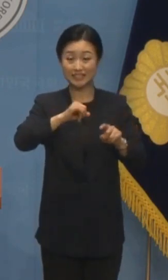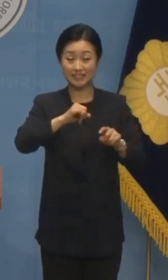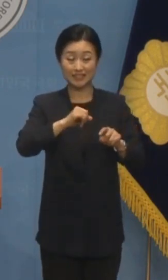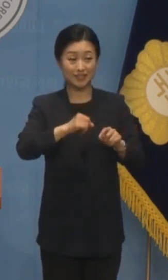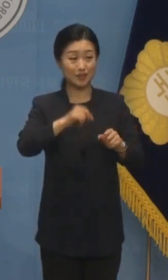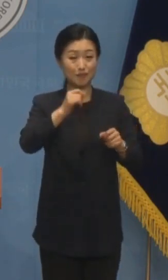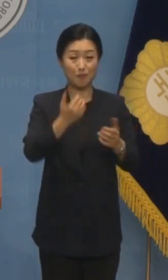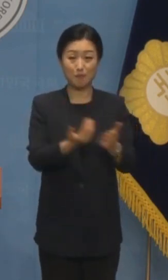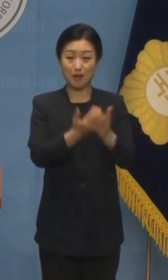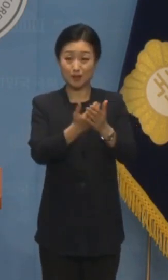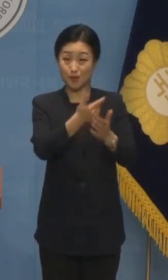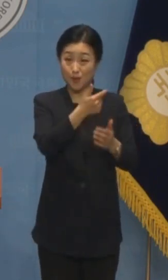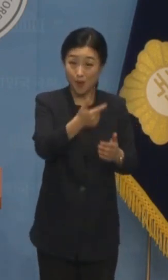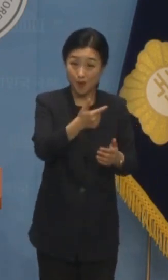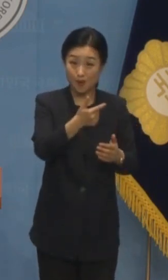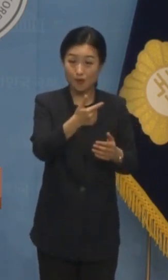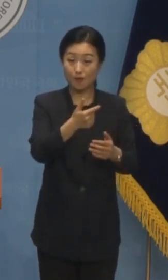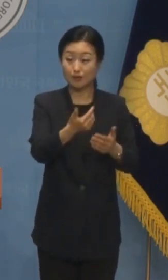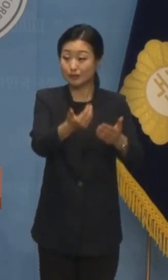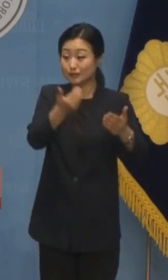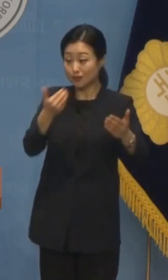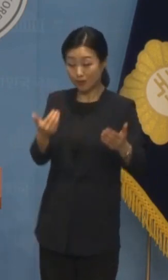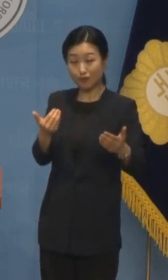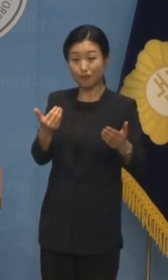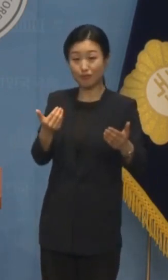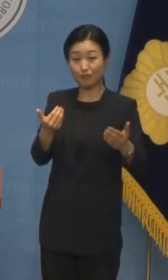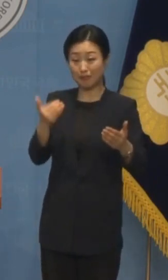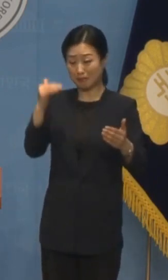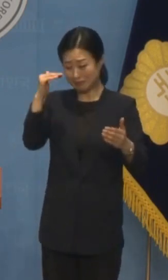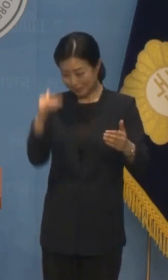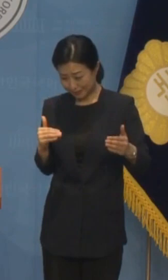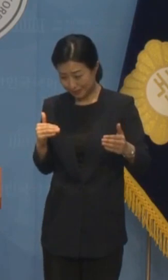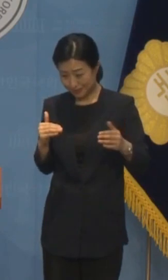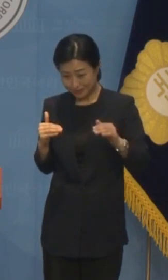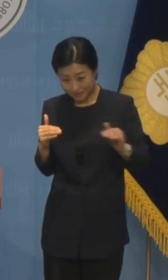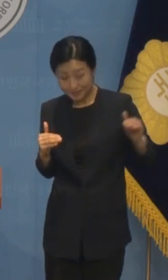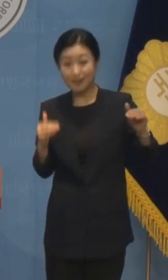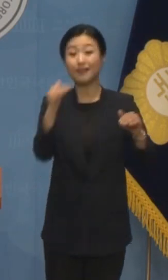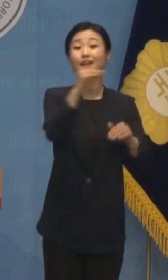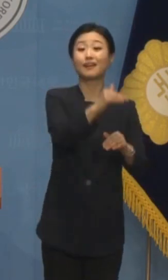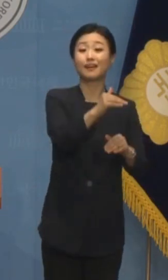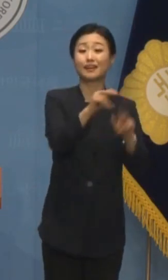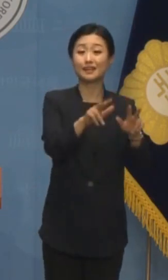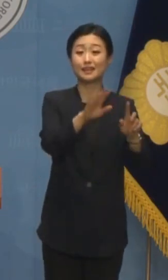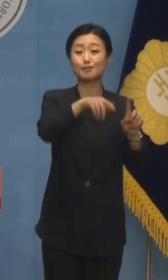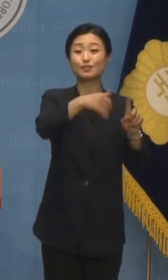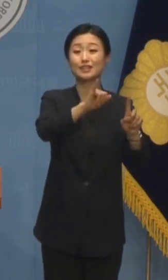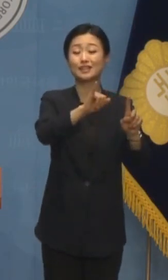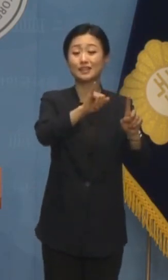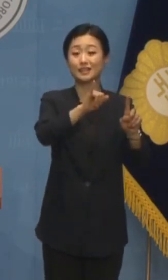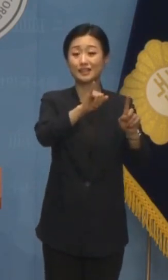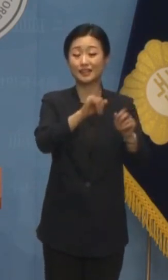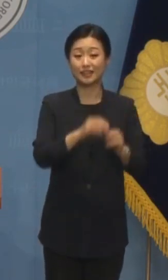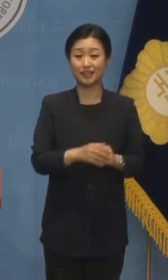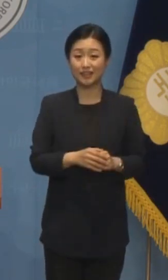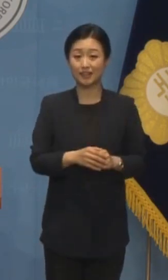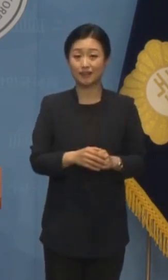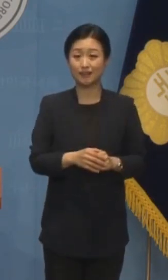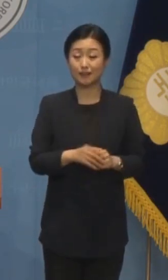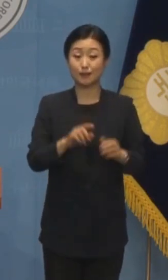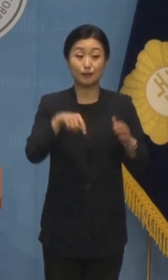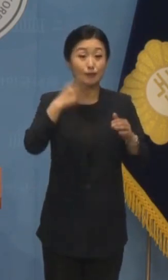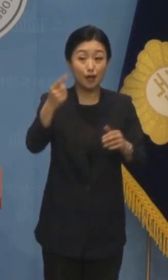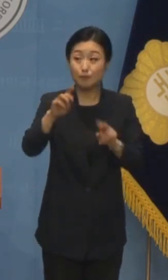높은 성장률 역시 그 이전 분기의 낮은 성장률에 의한 기저효과라고 말해야 할 것입니다. 도대체